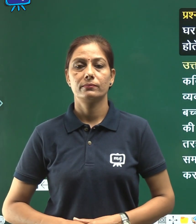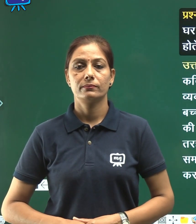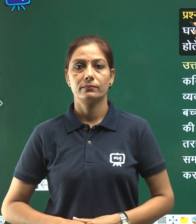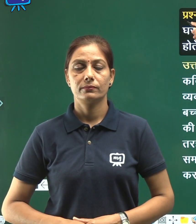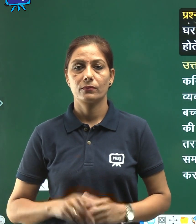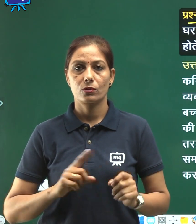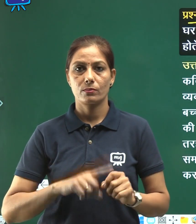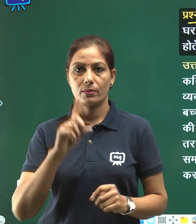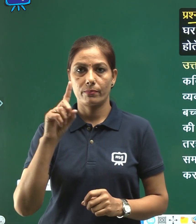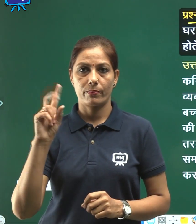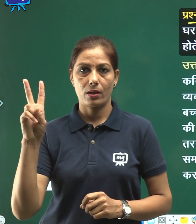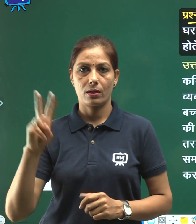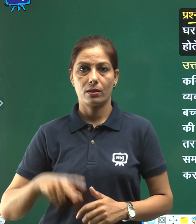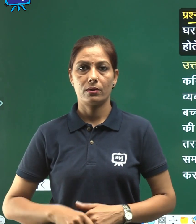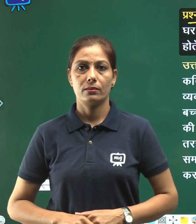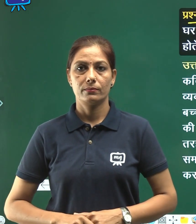प्रश्न 12,